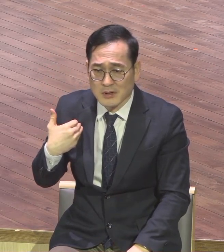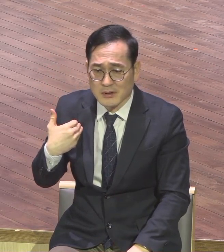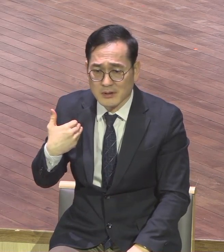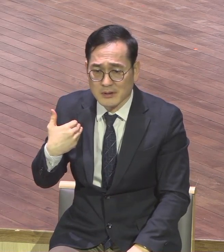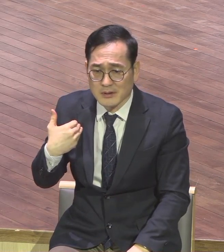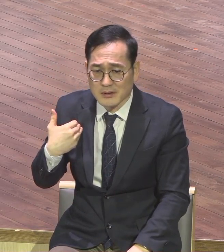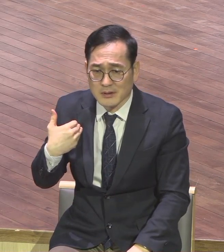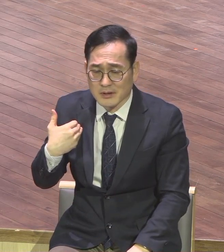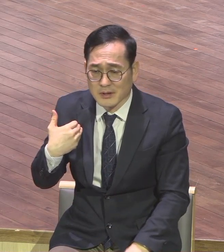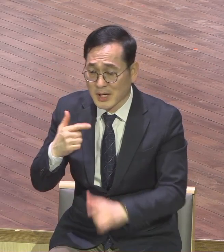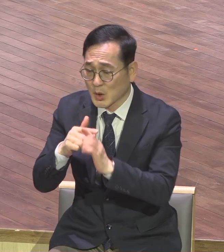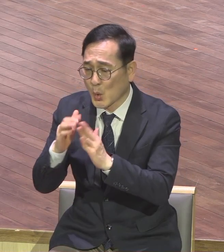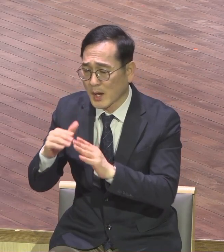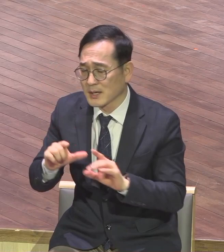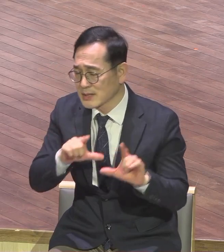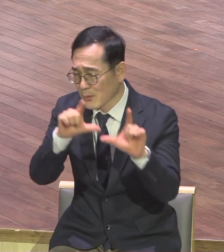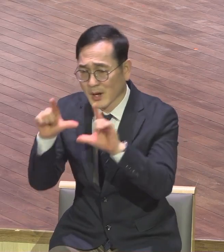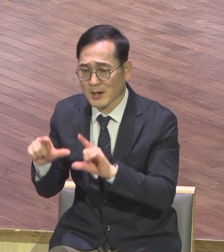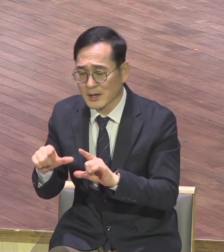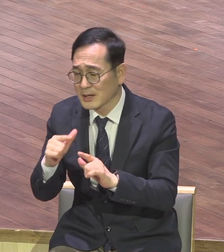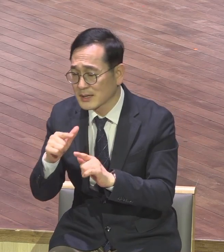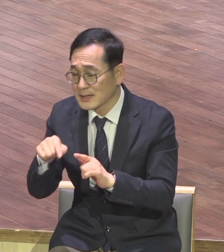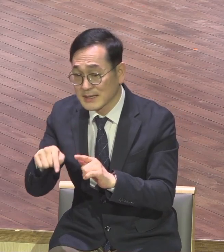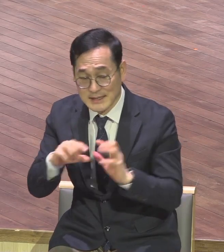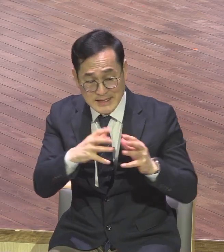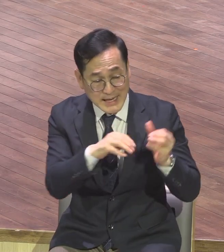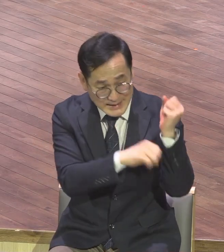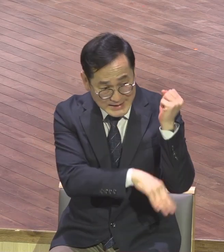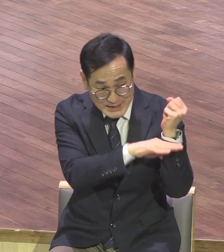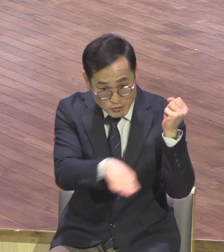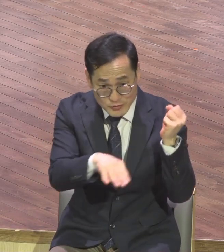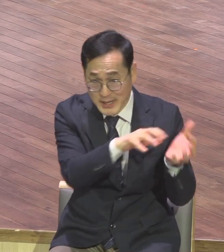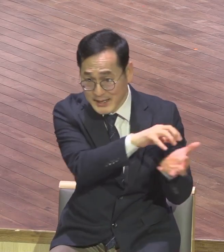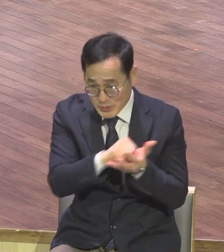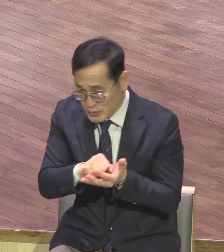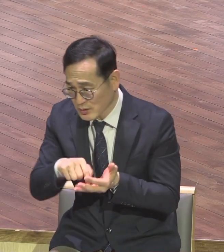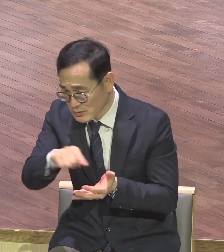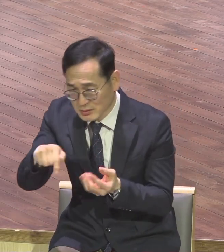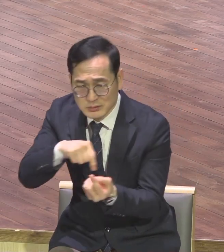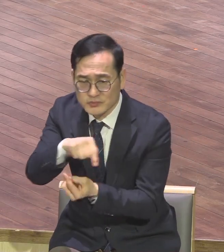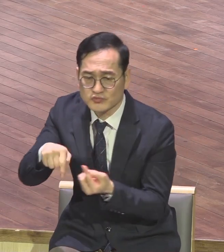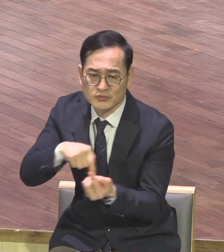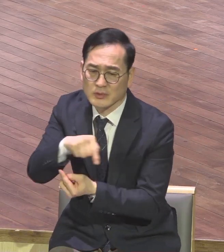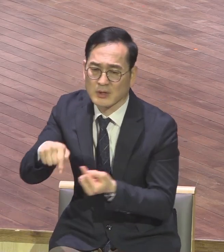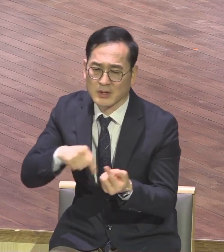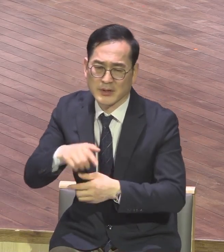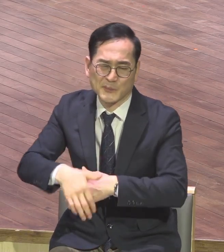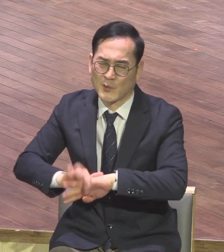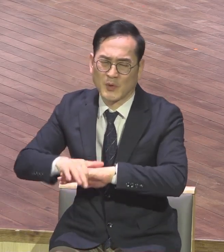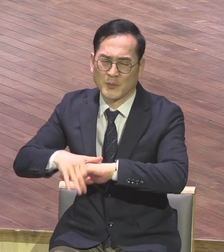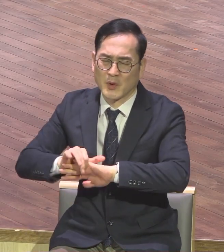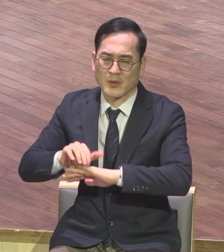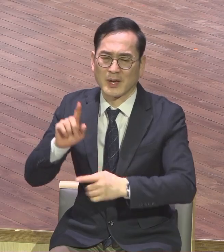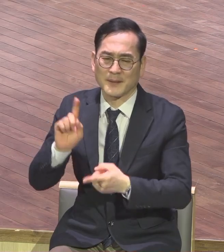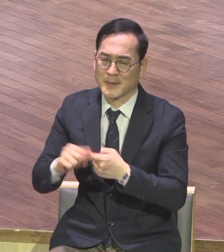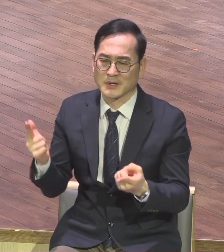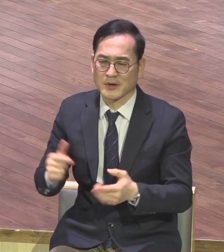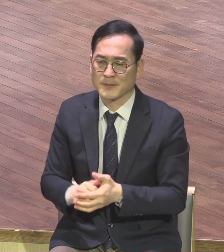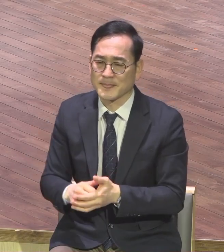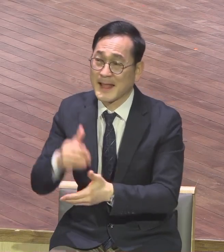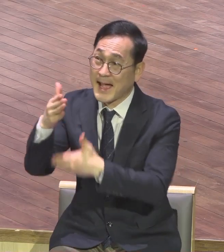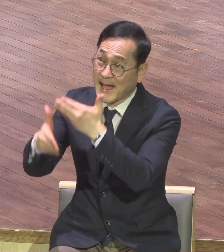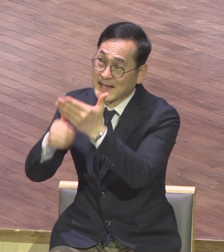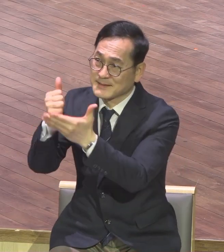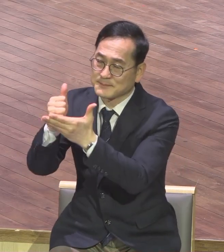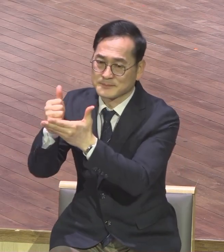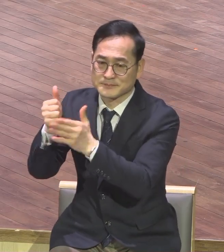찼네. 처음 끝까지인데 어떻게 세상 기준 가지고 하나님 일을 하겠다는 얘기냐고요. 모든 것은 하나님의 절대 주권